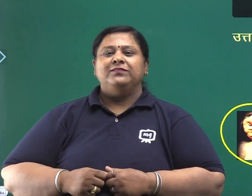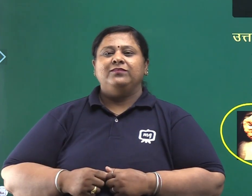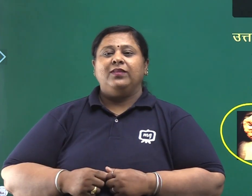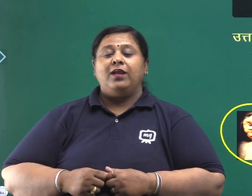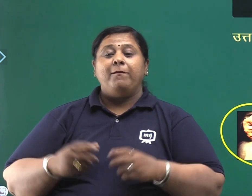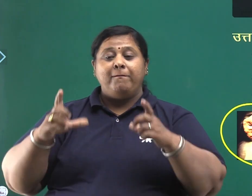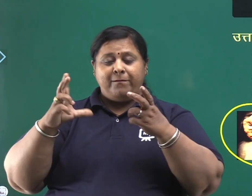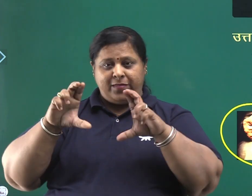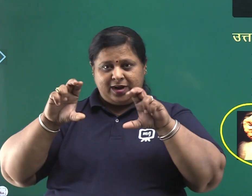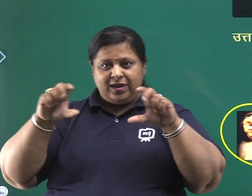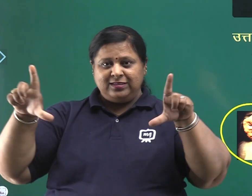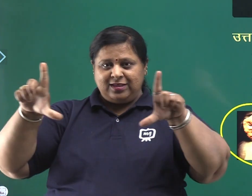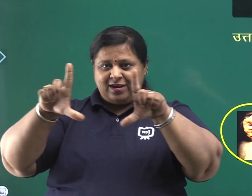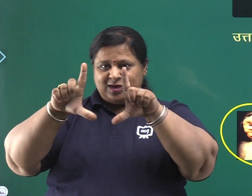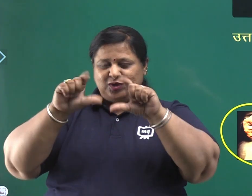पाठ का सारांश,